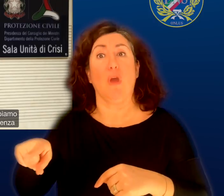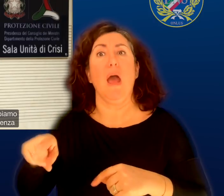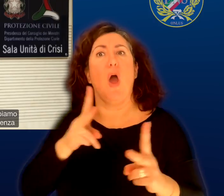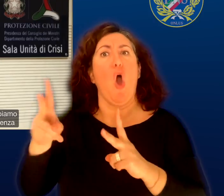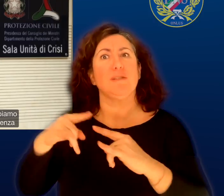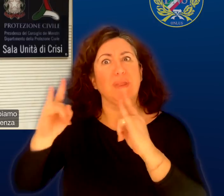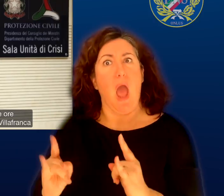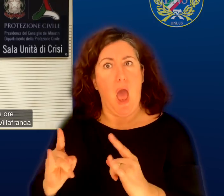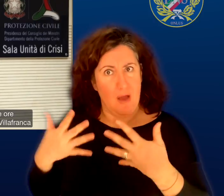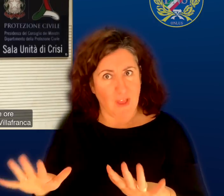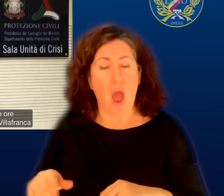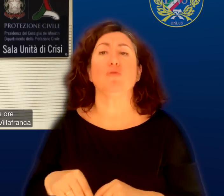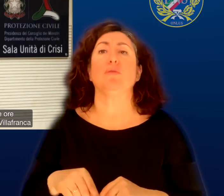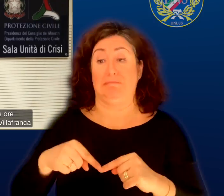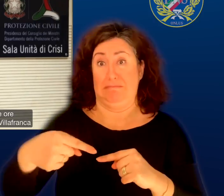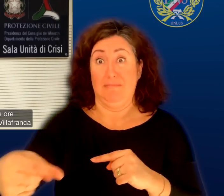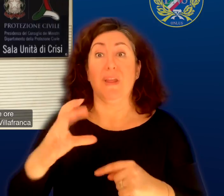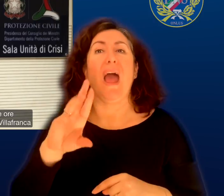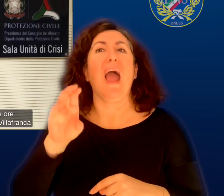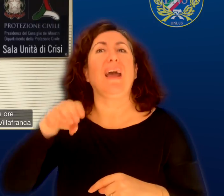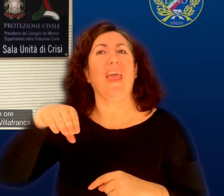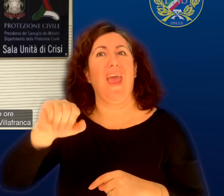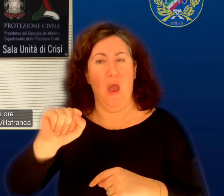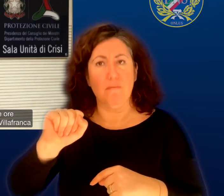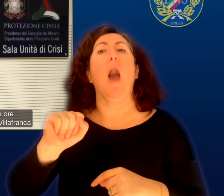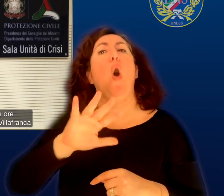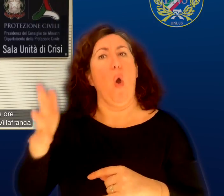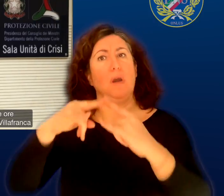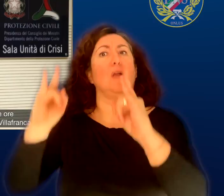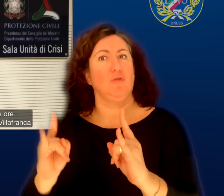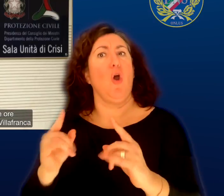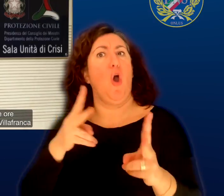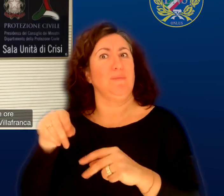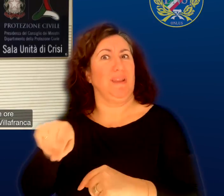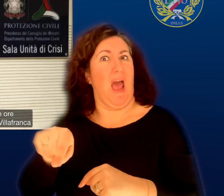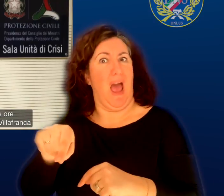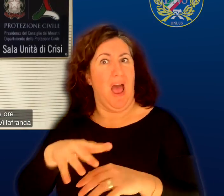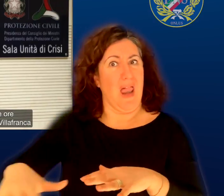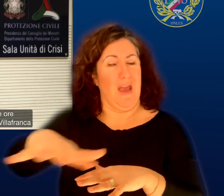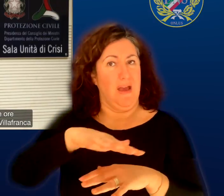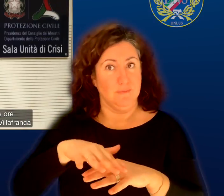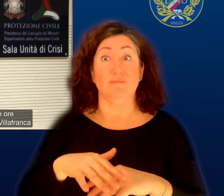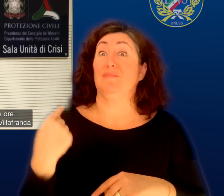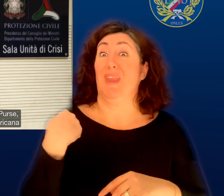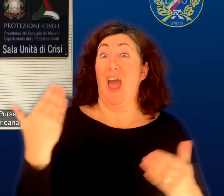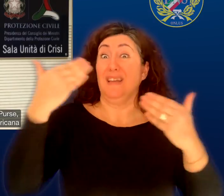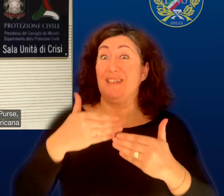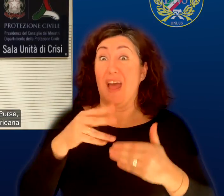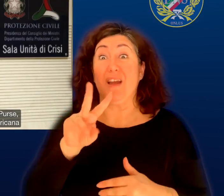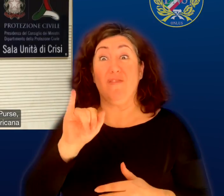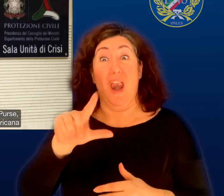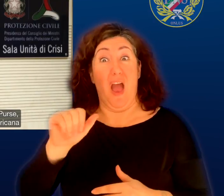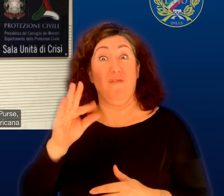ospedale da campo a Piacenza e un altro lo allestiremo nelle prossime ore a Crema e ieri sera all'aeroporto di Villa Franca